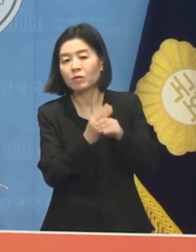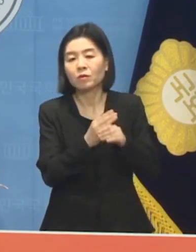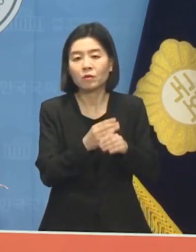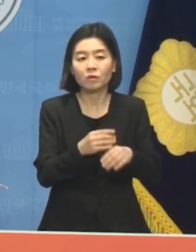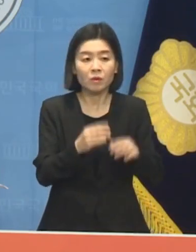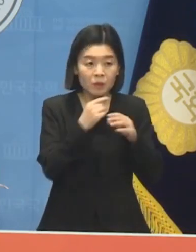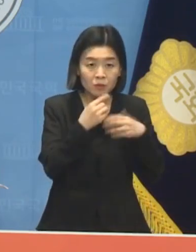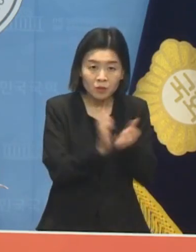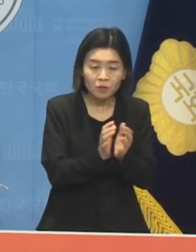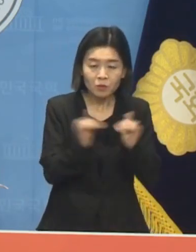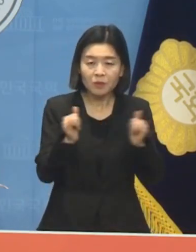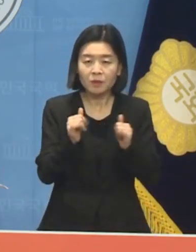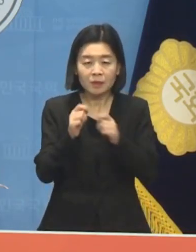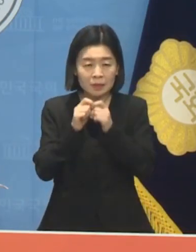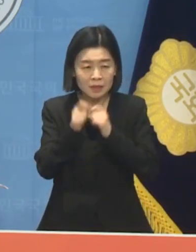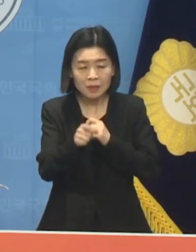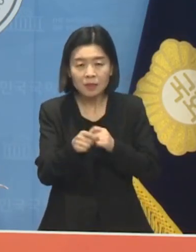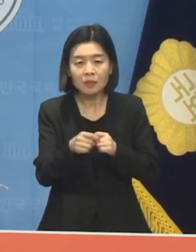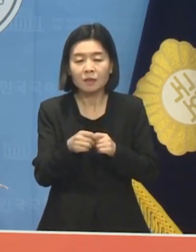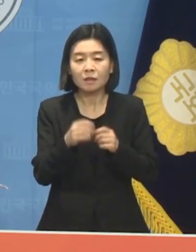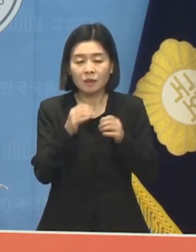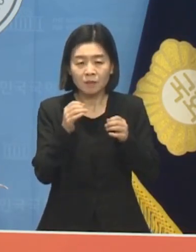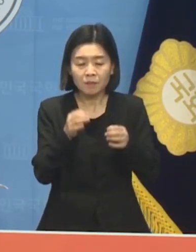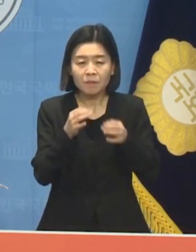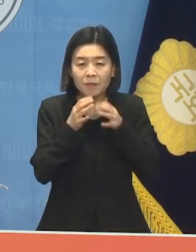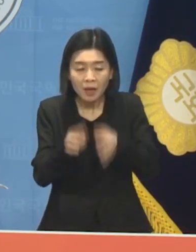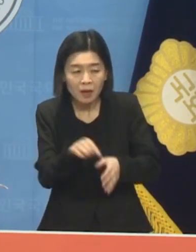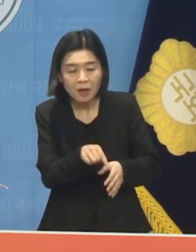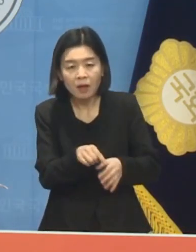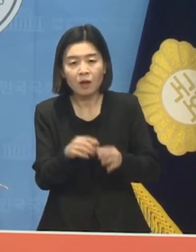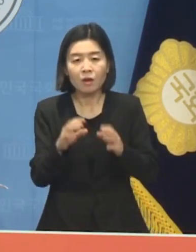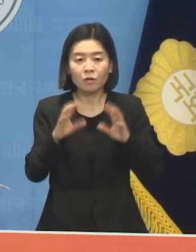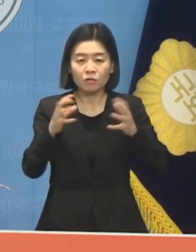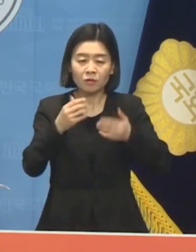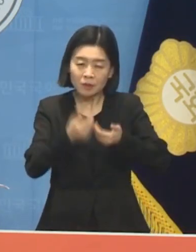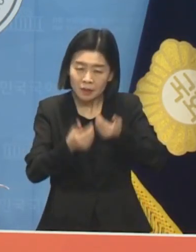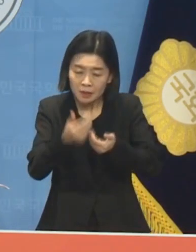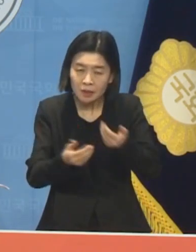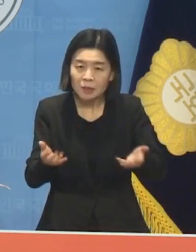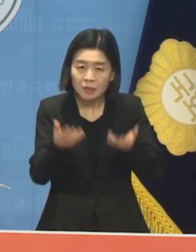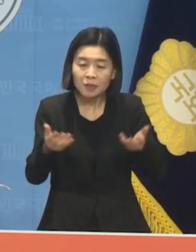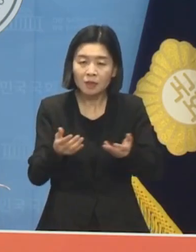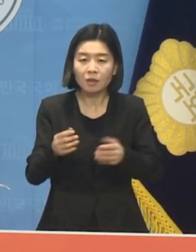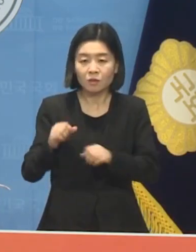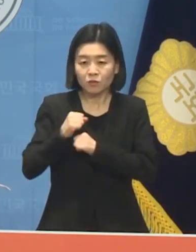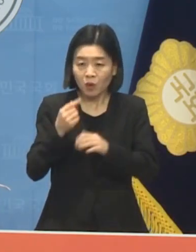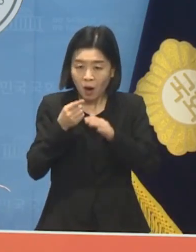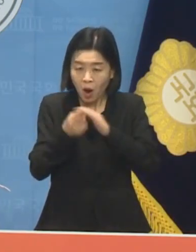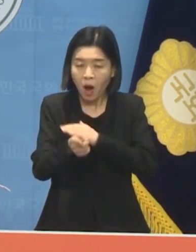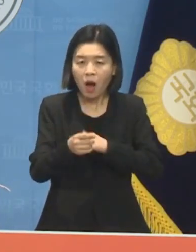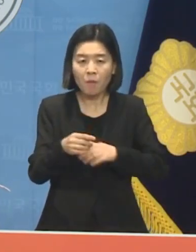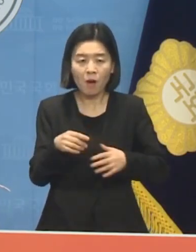이간질하고 국론을 분열시키고 계엄령 공포심을 조장하고 계엄령을 내란으로 몰아